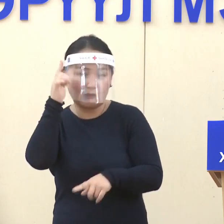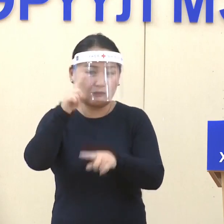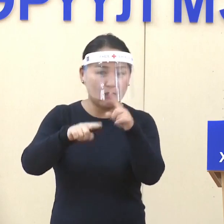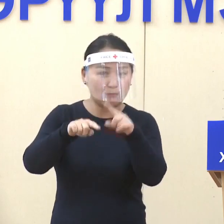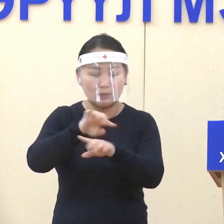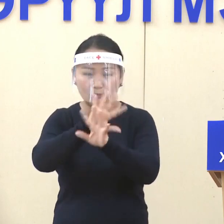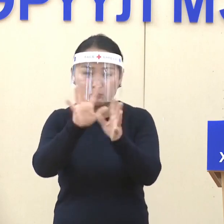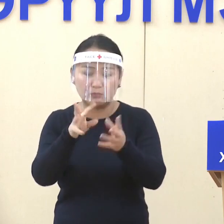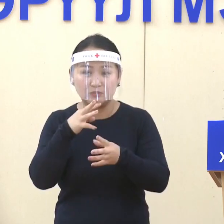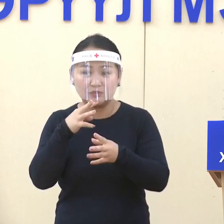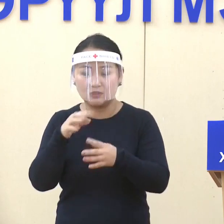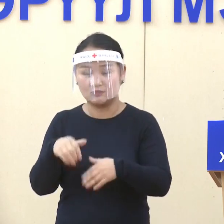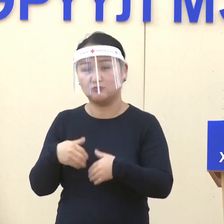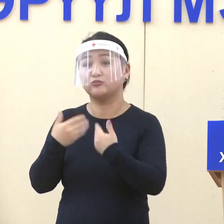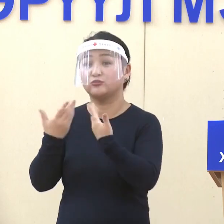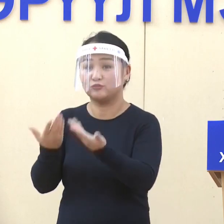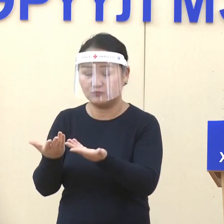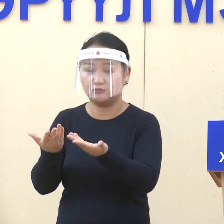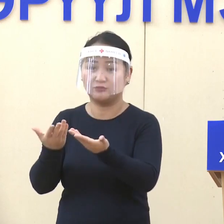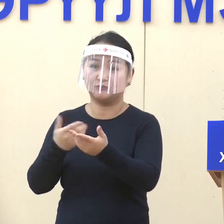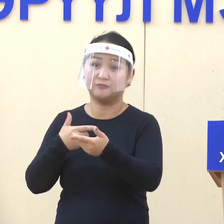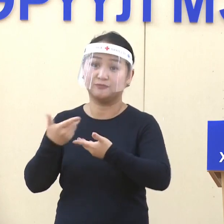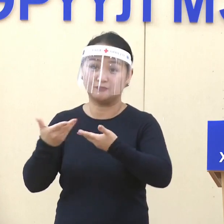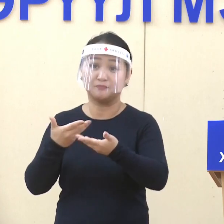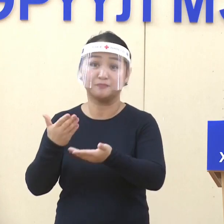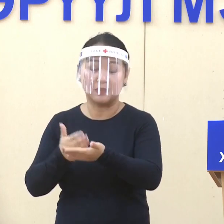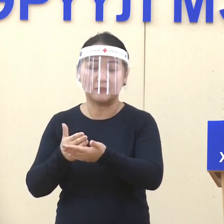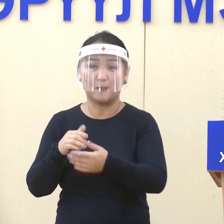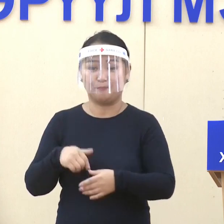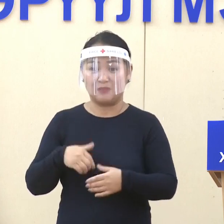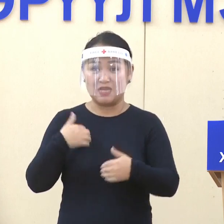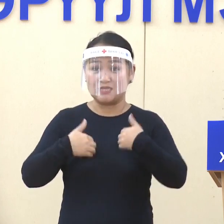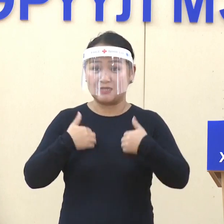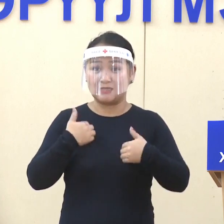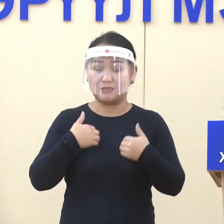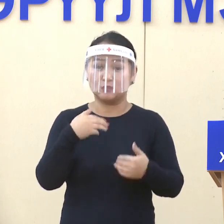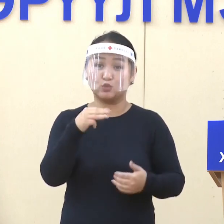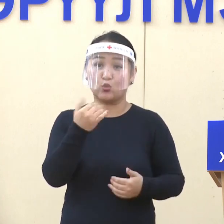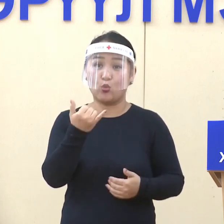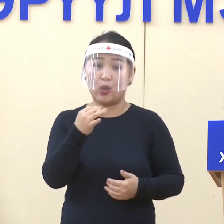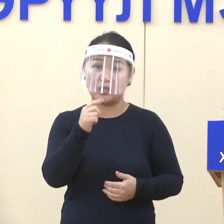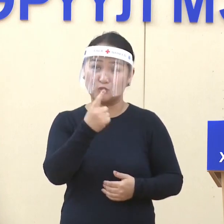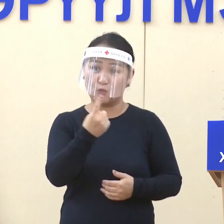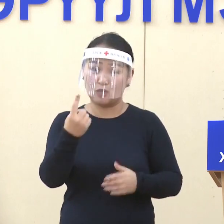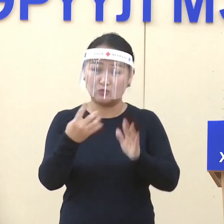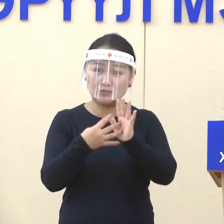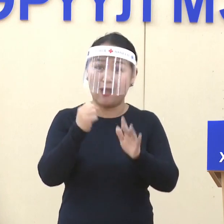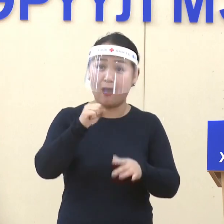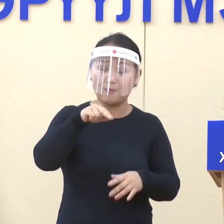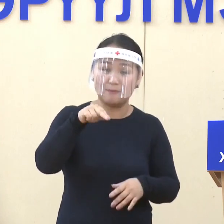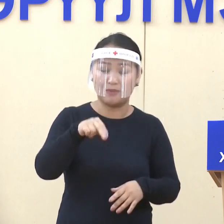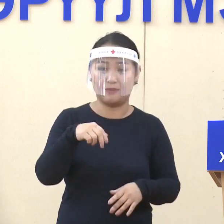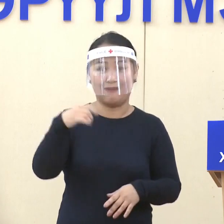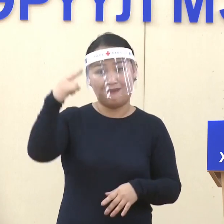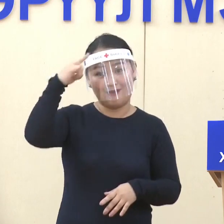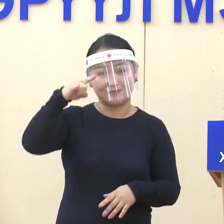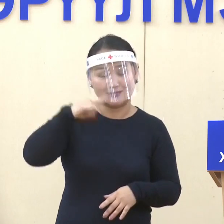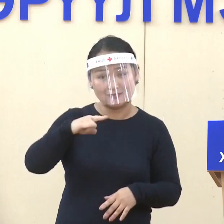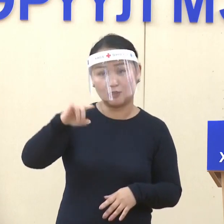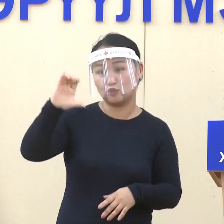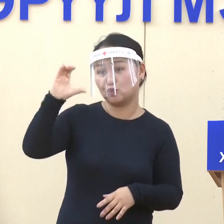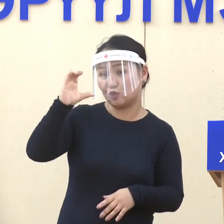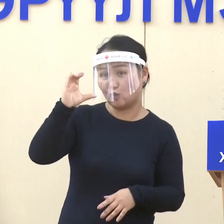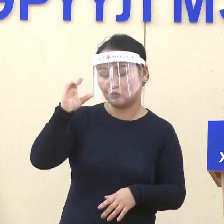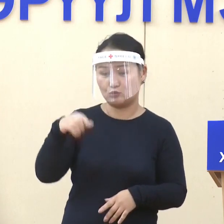талаарх зөвлөгөө зөвлөмжөл авсан байна. За шуурхай 119 аппликейшнэр Казахстан, Солонгос улсаас манай хоёр